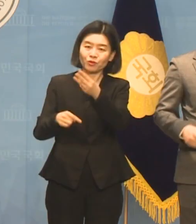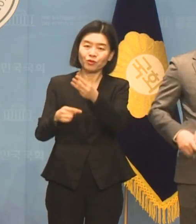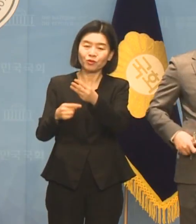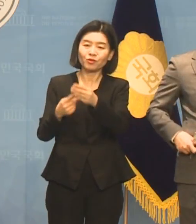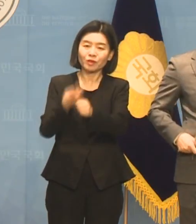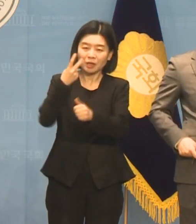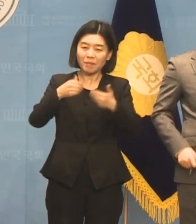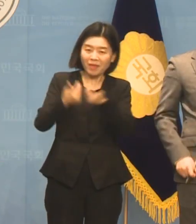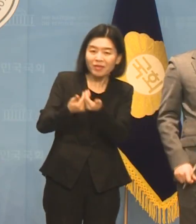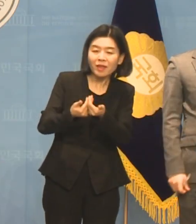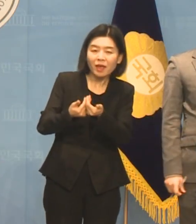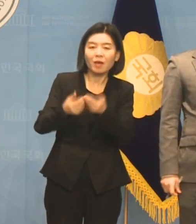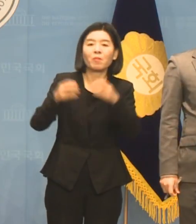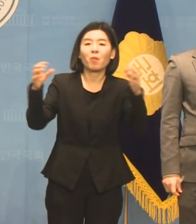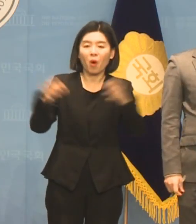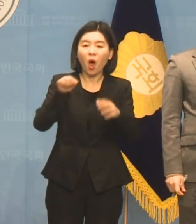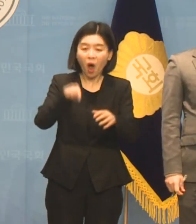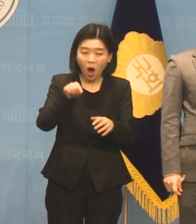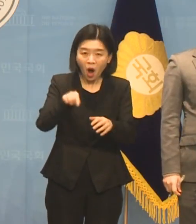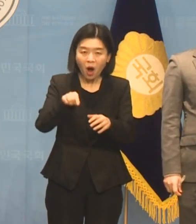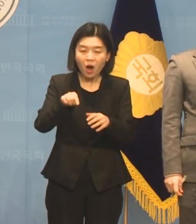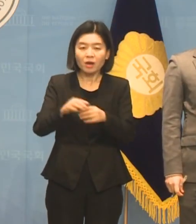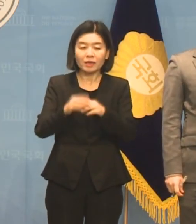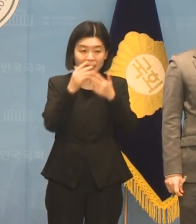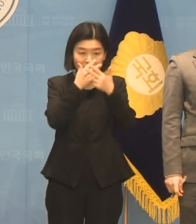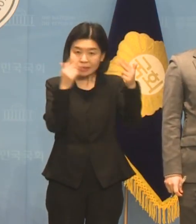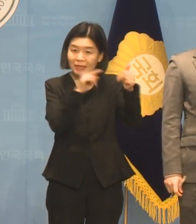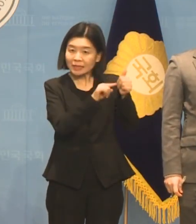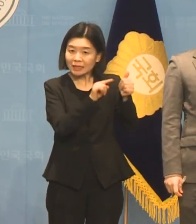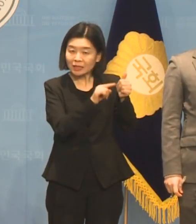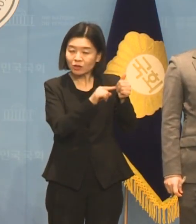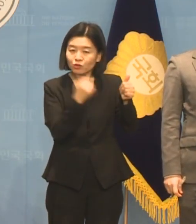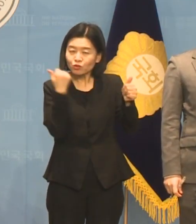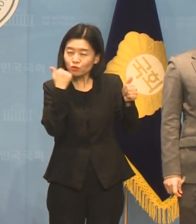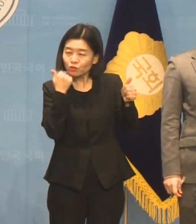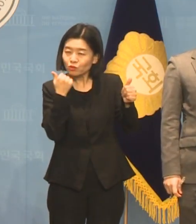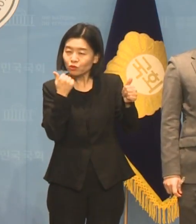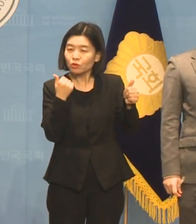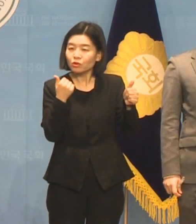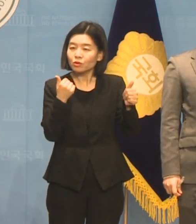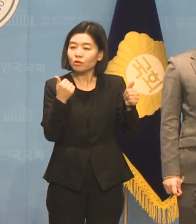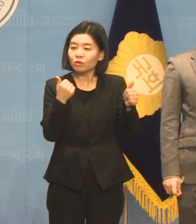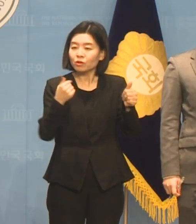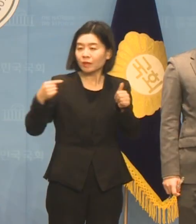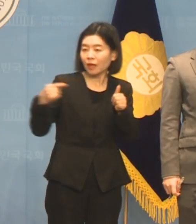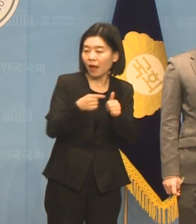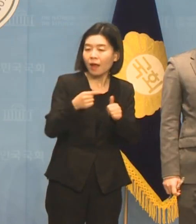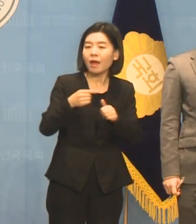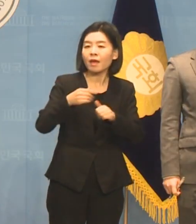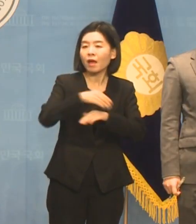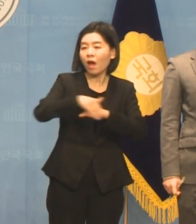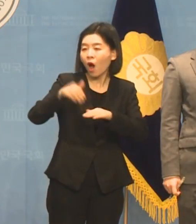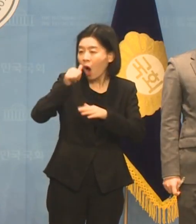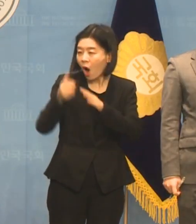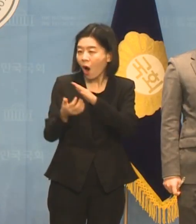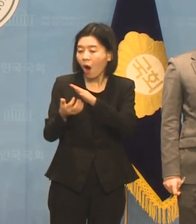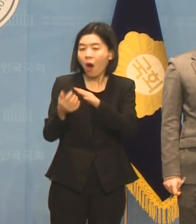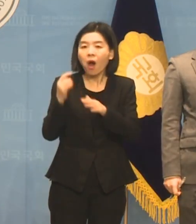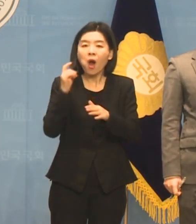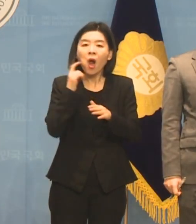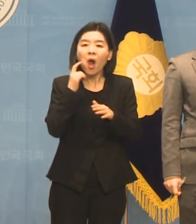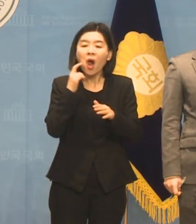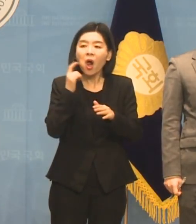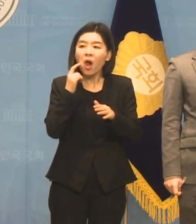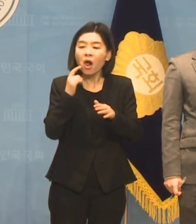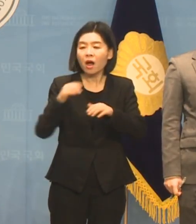백자연에서는 이재명 대표가 2명의 사례를 사주에 긴급 첩보되었다는 내용의 가짜뉴스 기사가